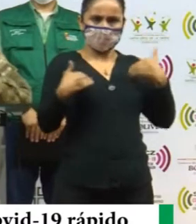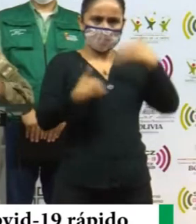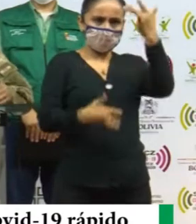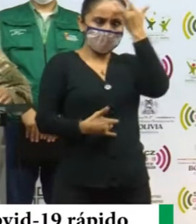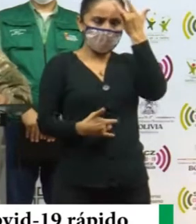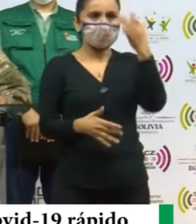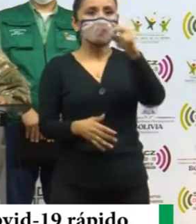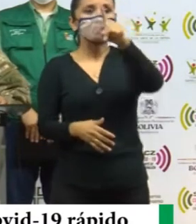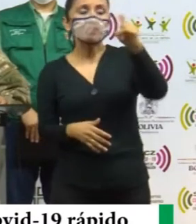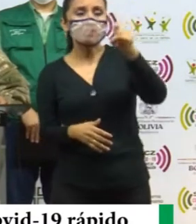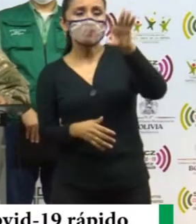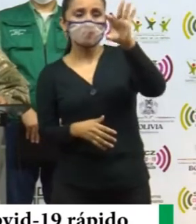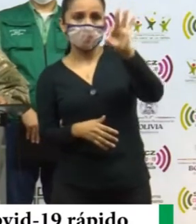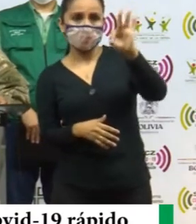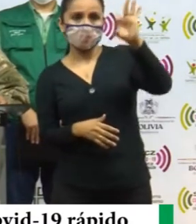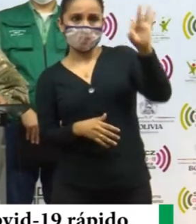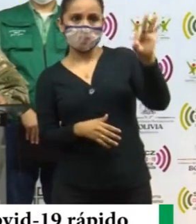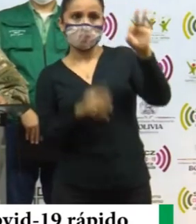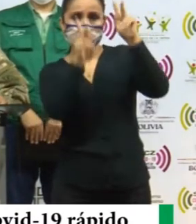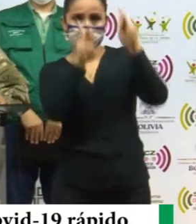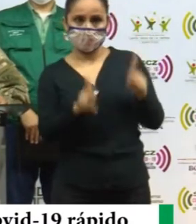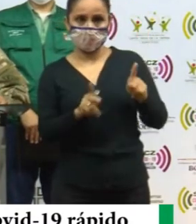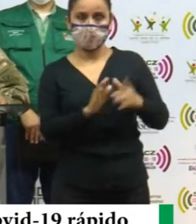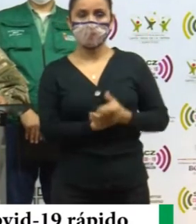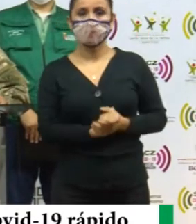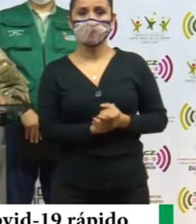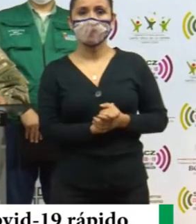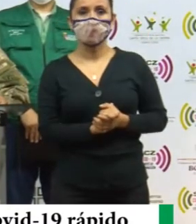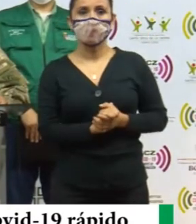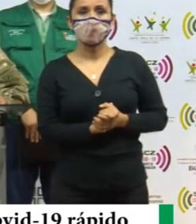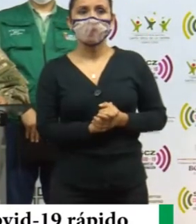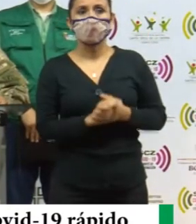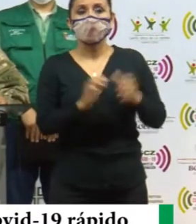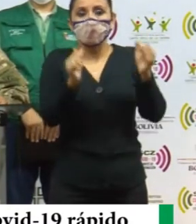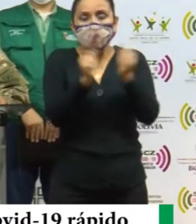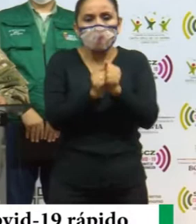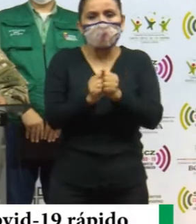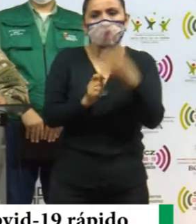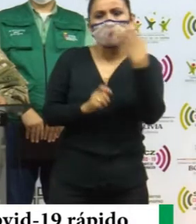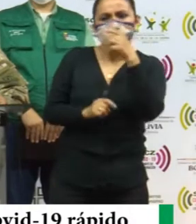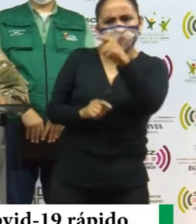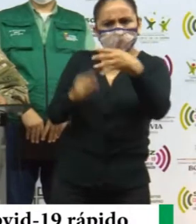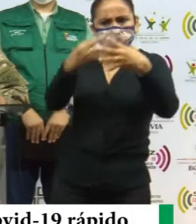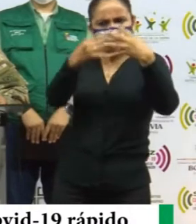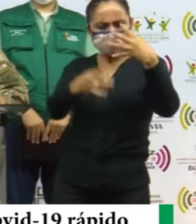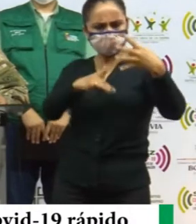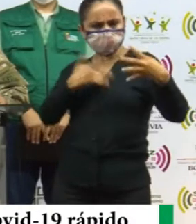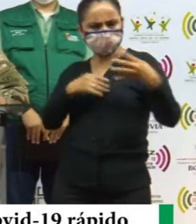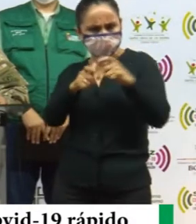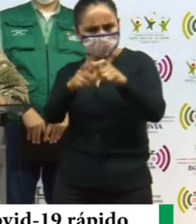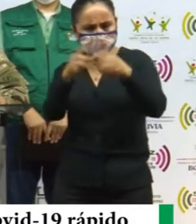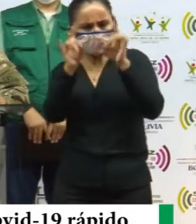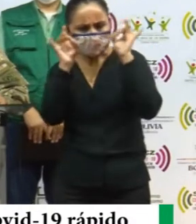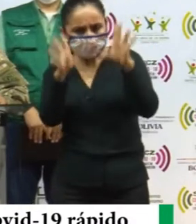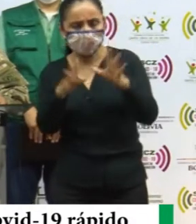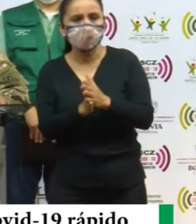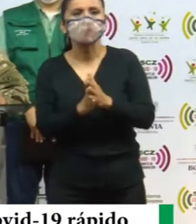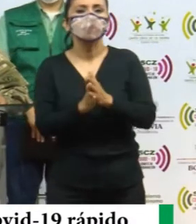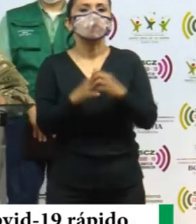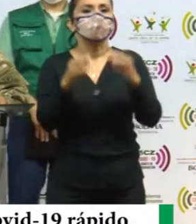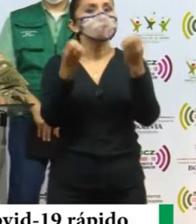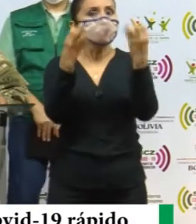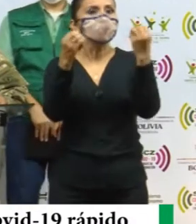tenemos 199 personas, y con signos alarmantes tenemos 178 personas que